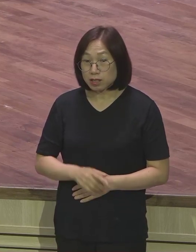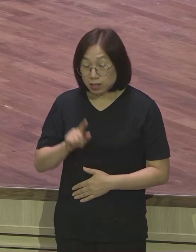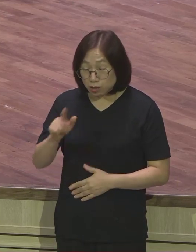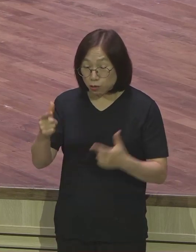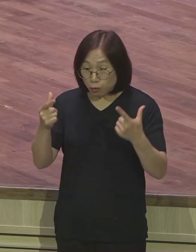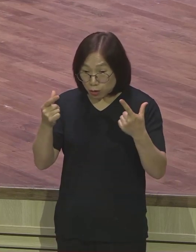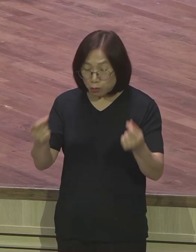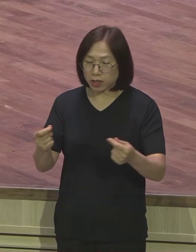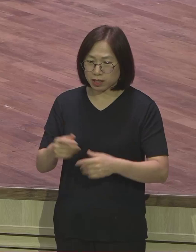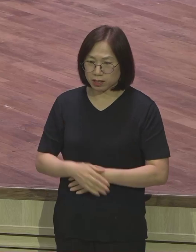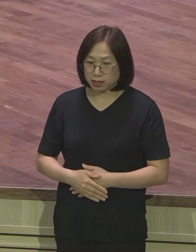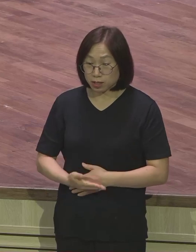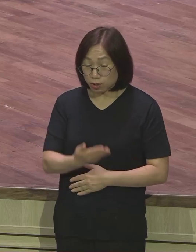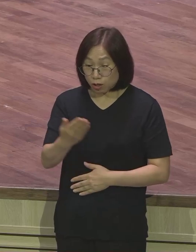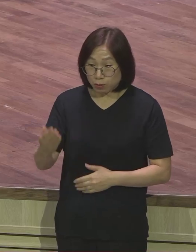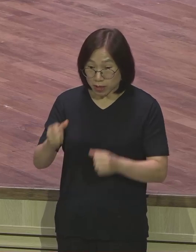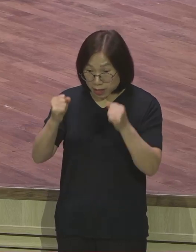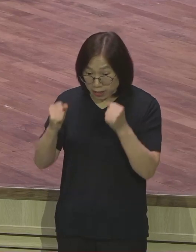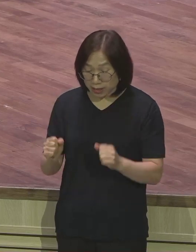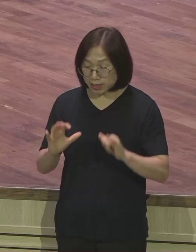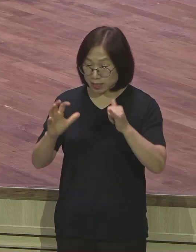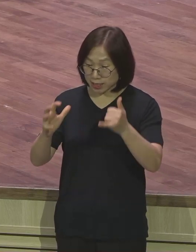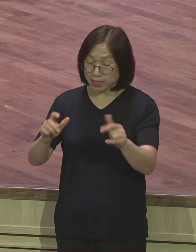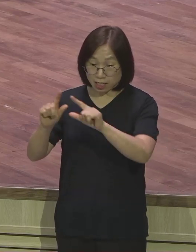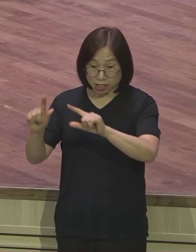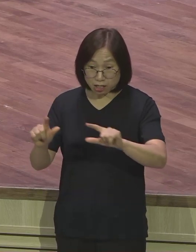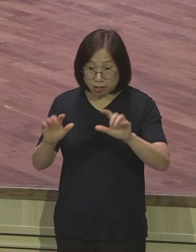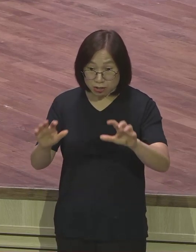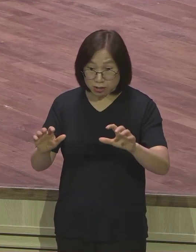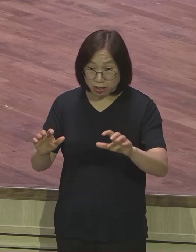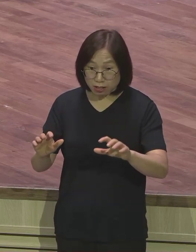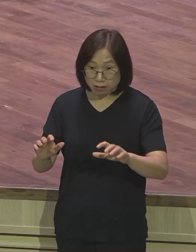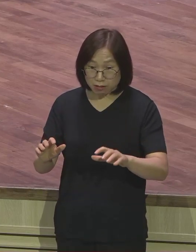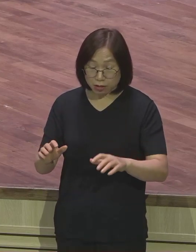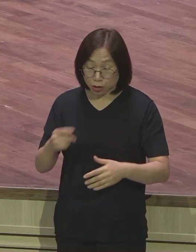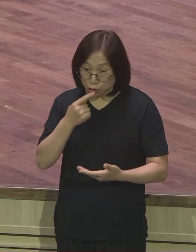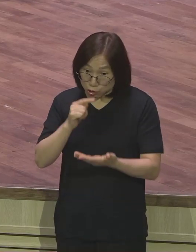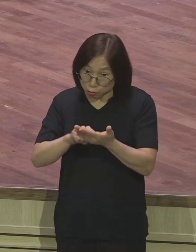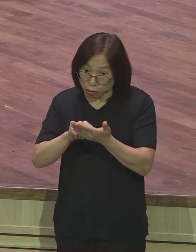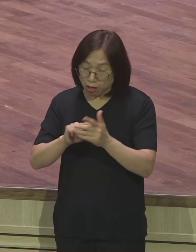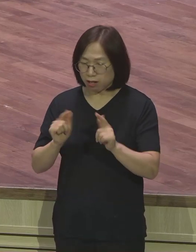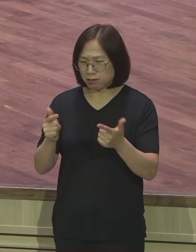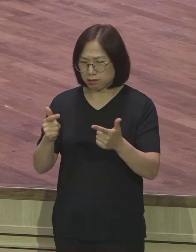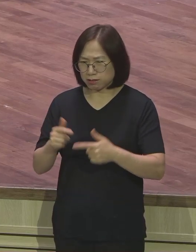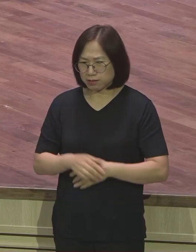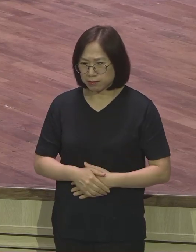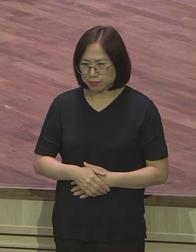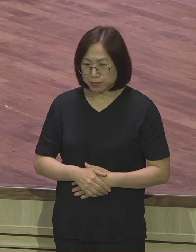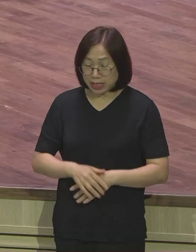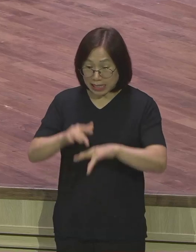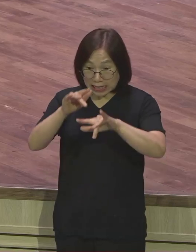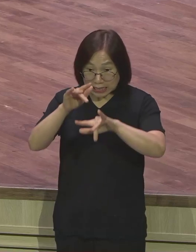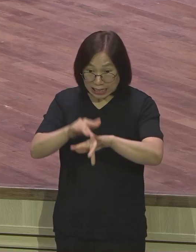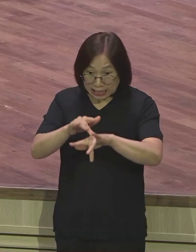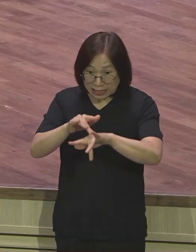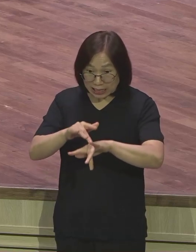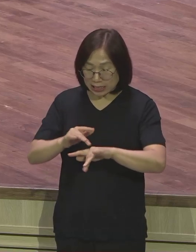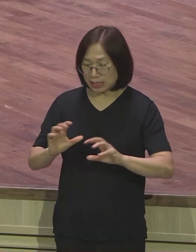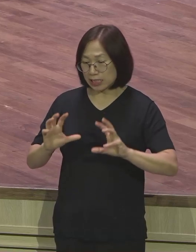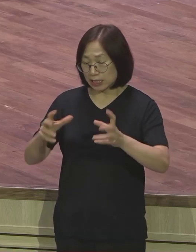여러분이 있는 세상과 현장 결코 만만한 현장이 아닙니다 사단이 세상 임금이 돼가지고